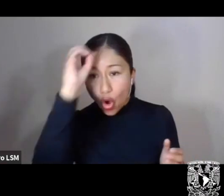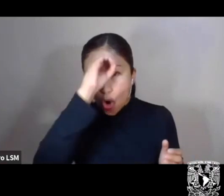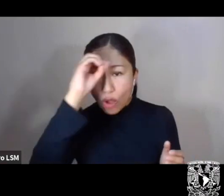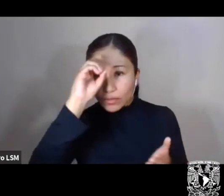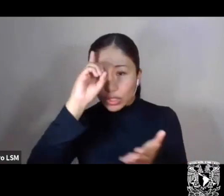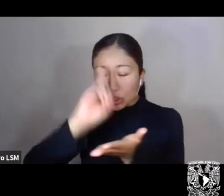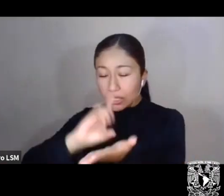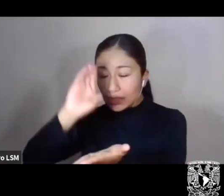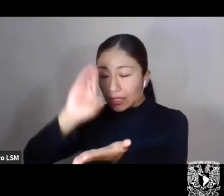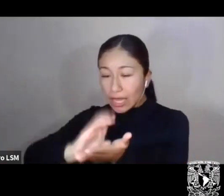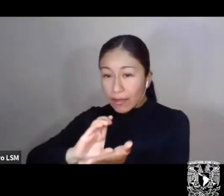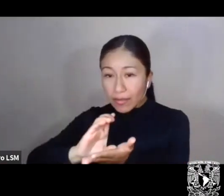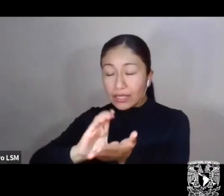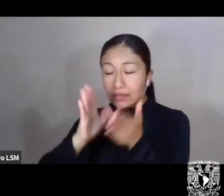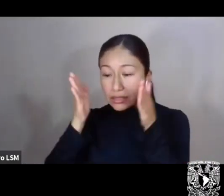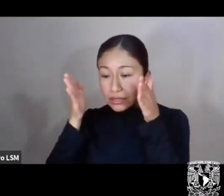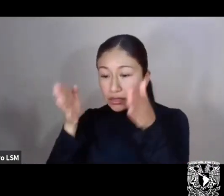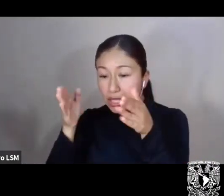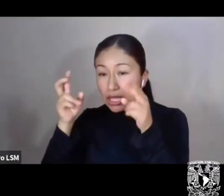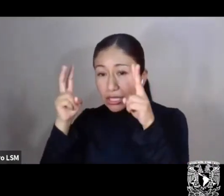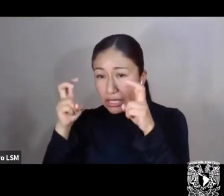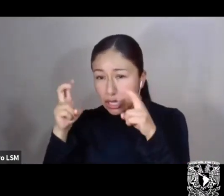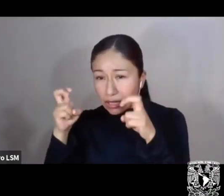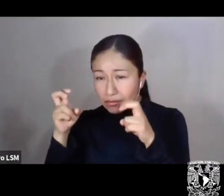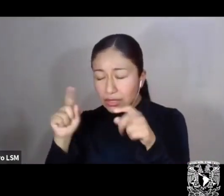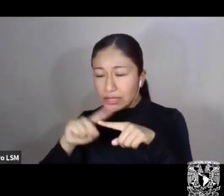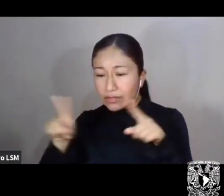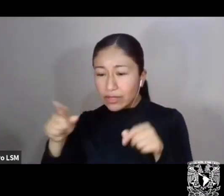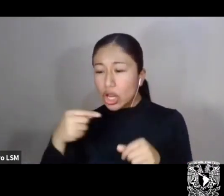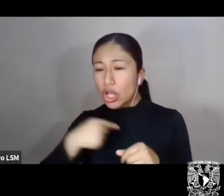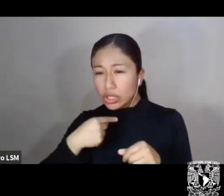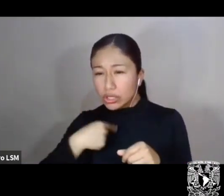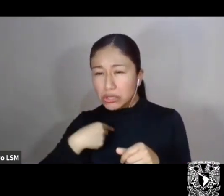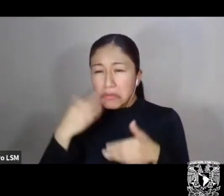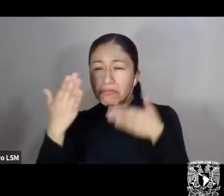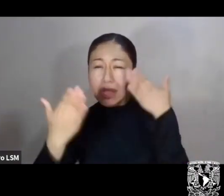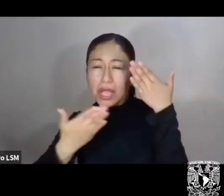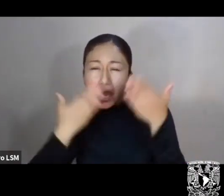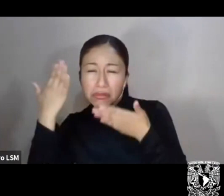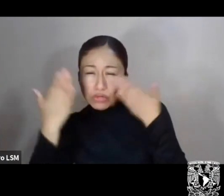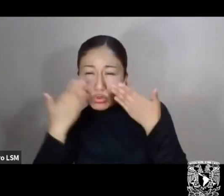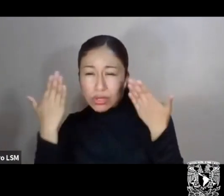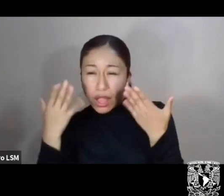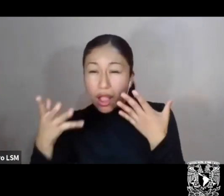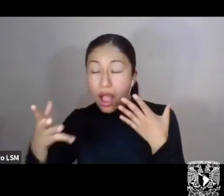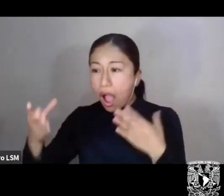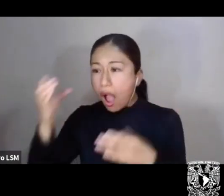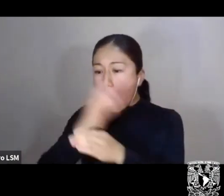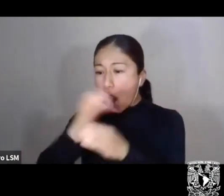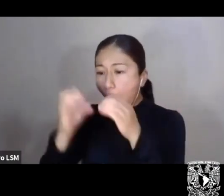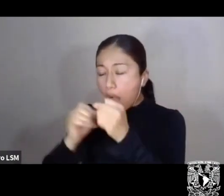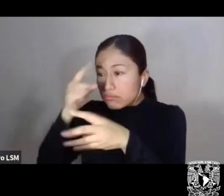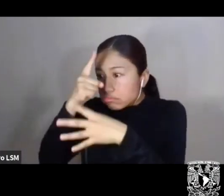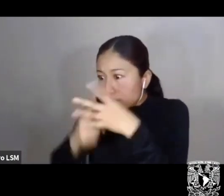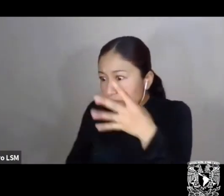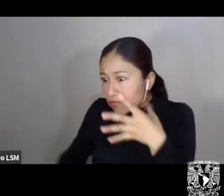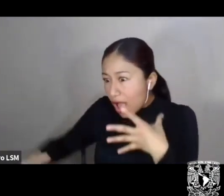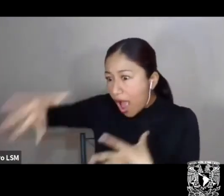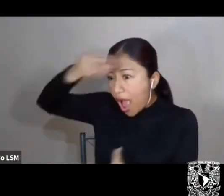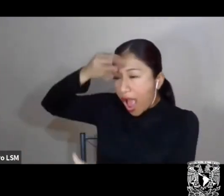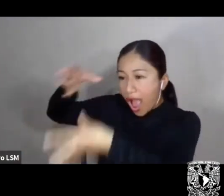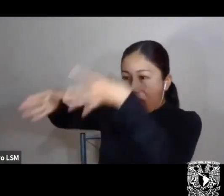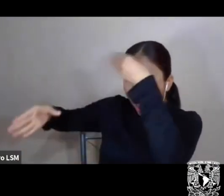la información que tengo, por el posicionamiento político que he ido adquirido en los últimos años con respecto al tema de